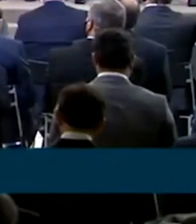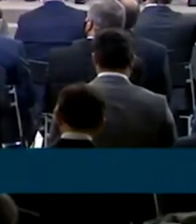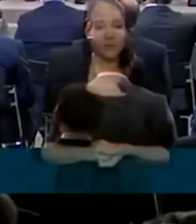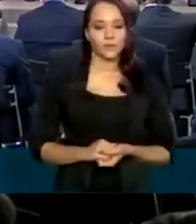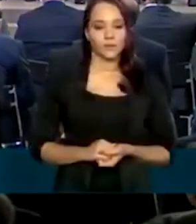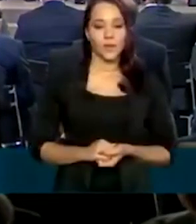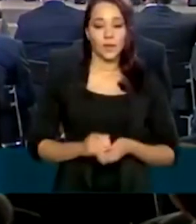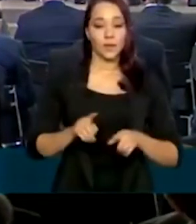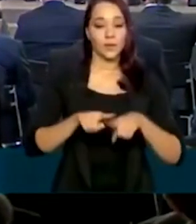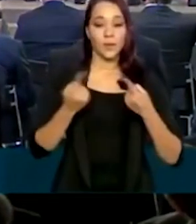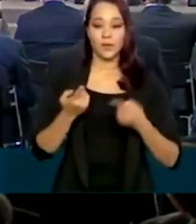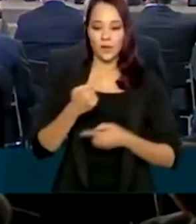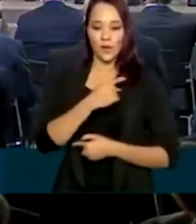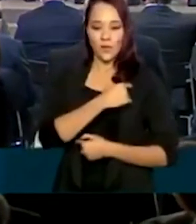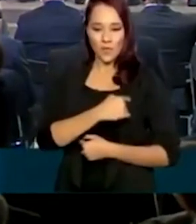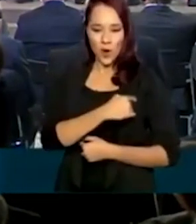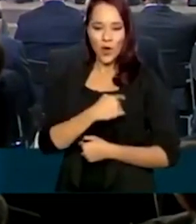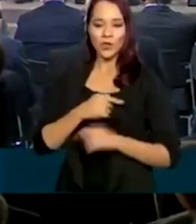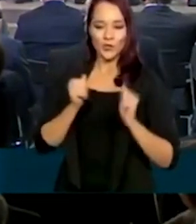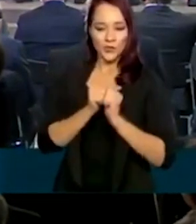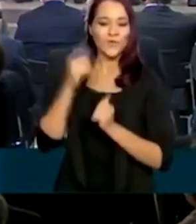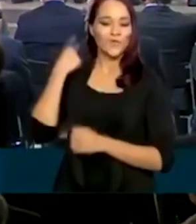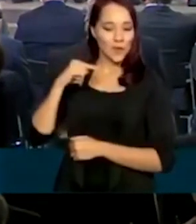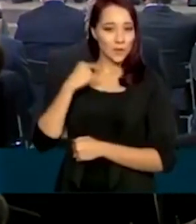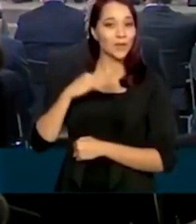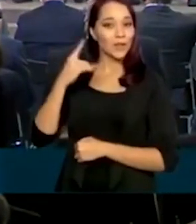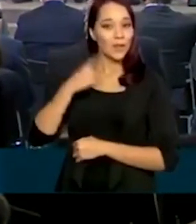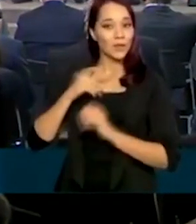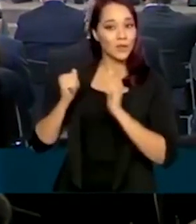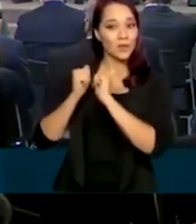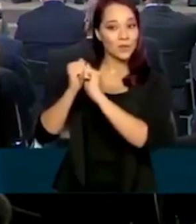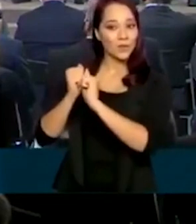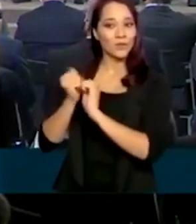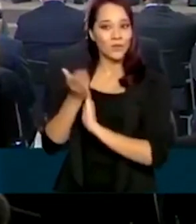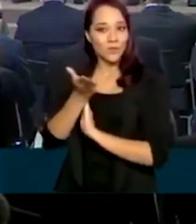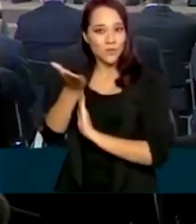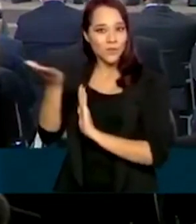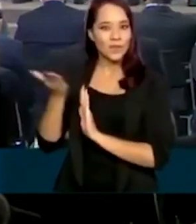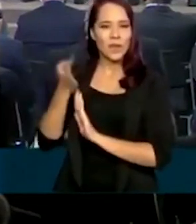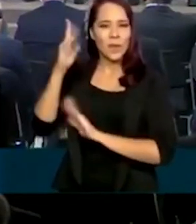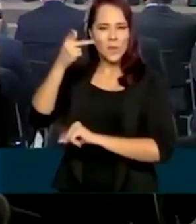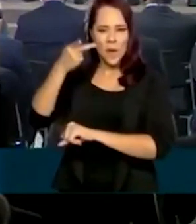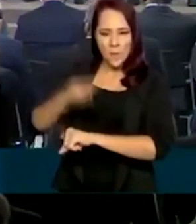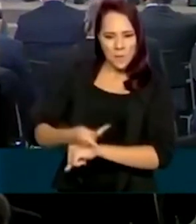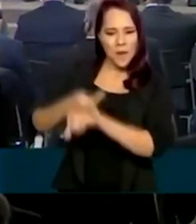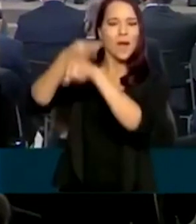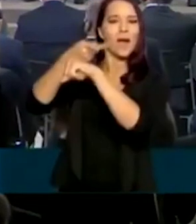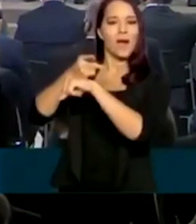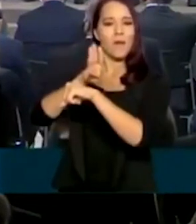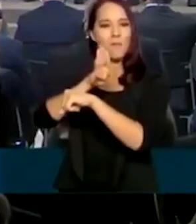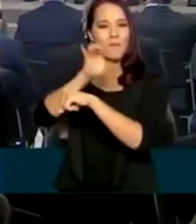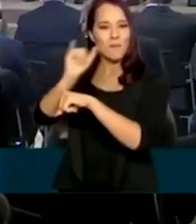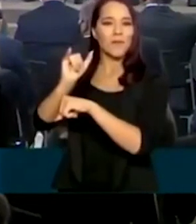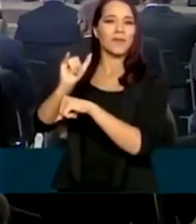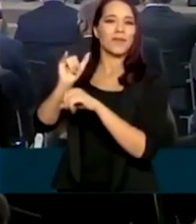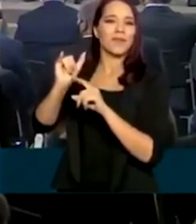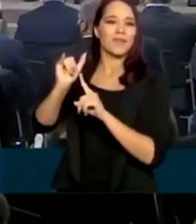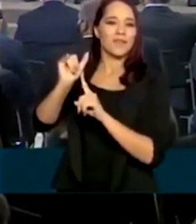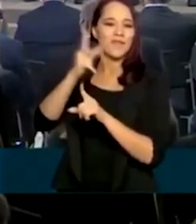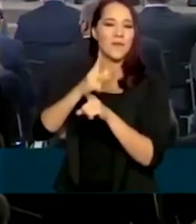mas estarei contigo no catar final do ano e para levantar a taça de bicampeão mundial do